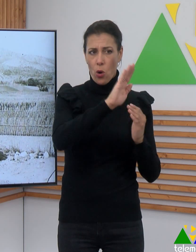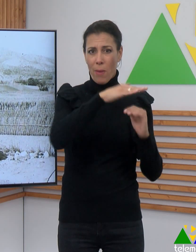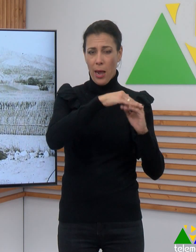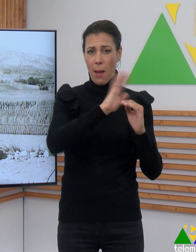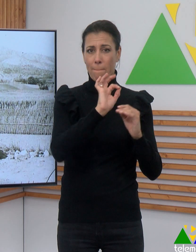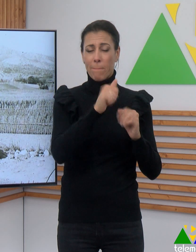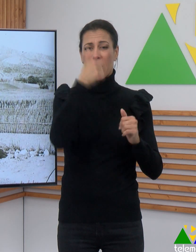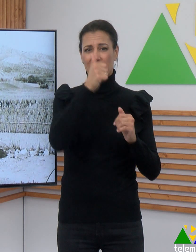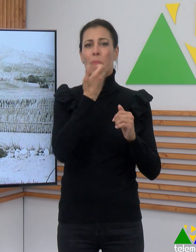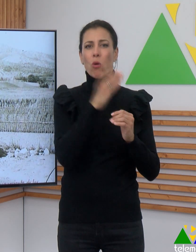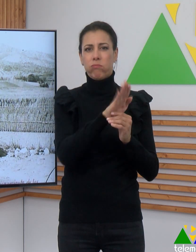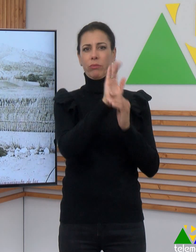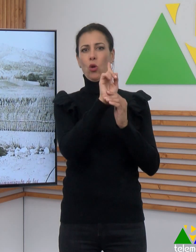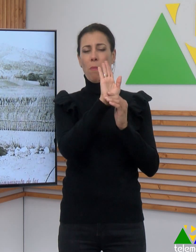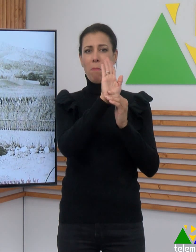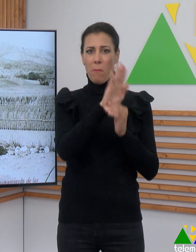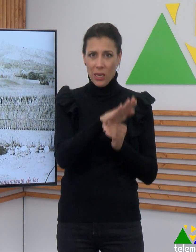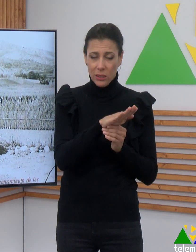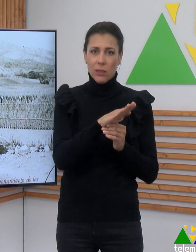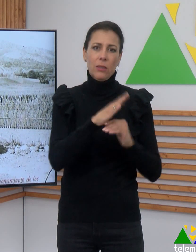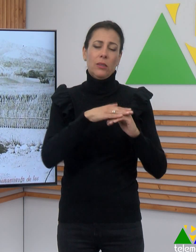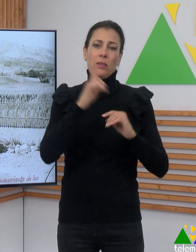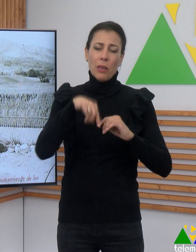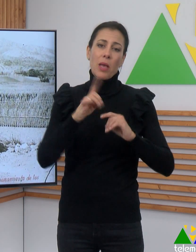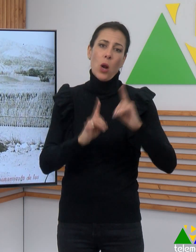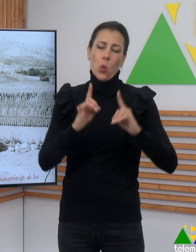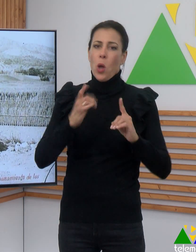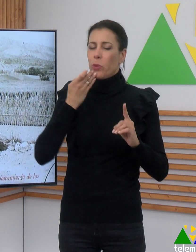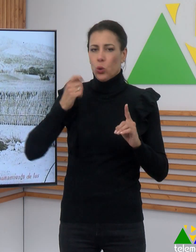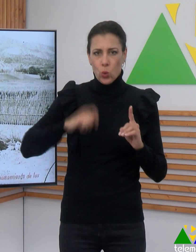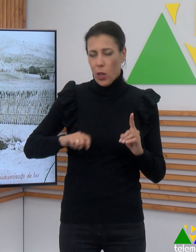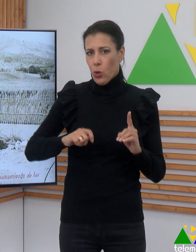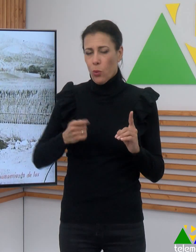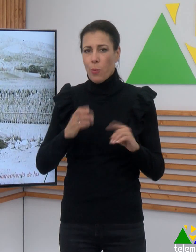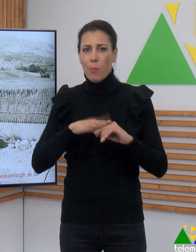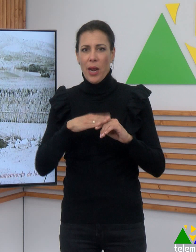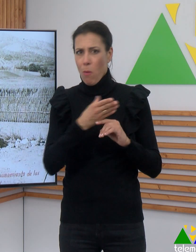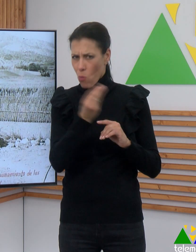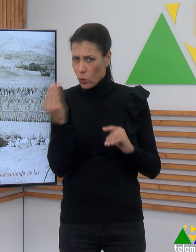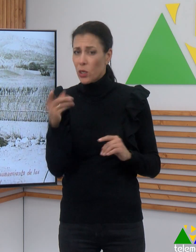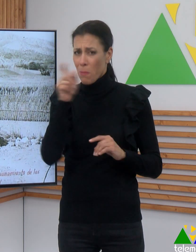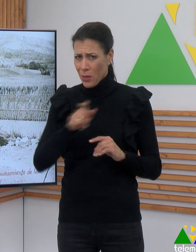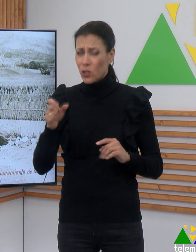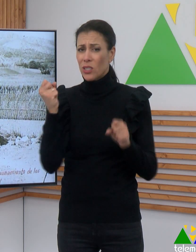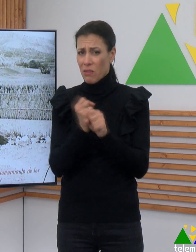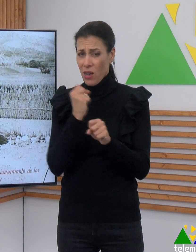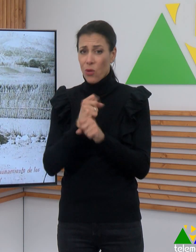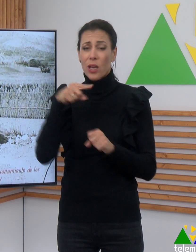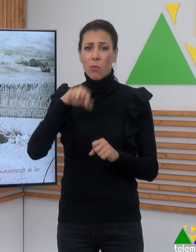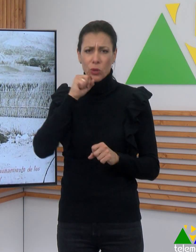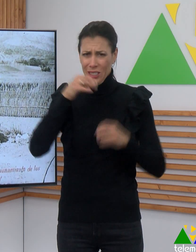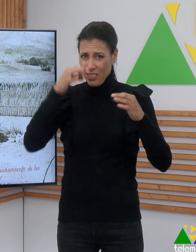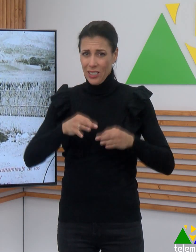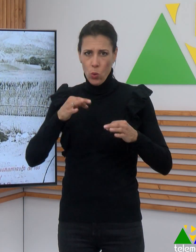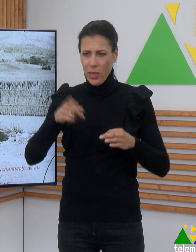cerro y debió dar pues algunos salarios, trabajo para muchos de los trabajadores de Motril que seguramente